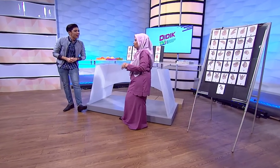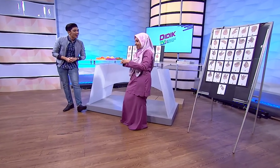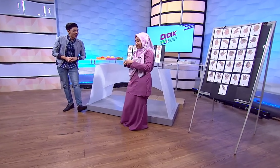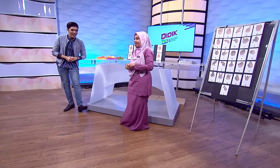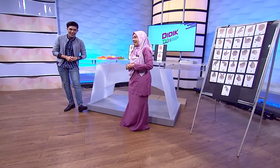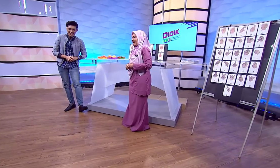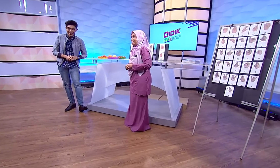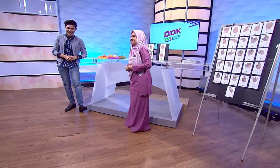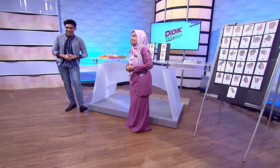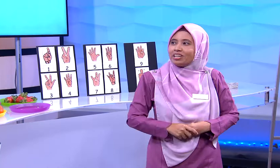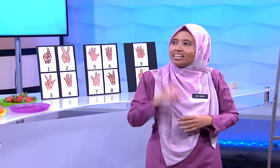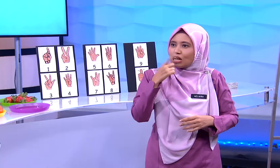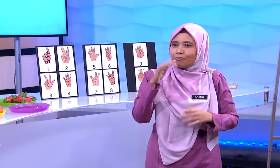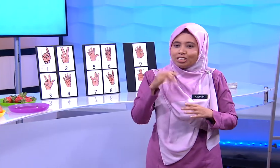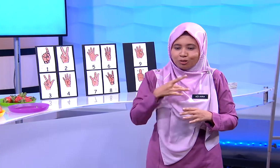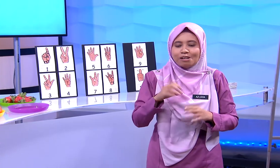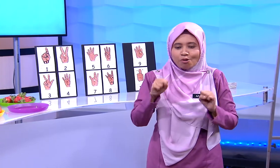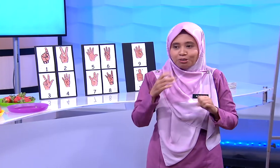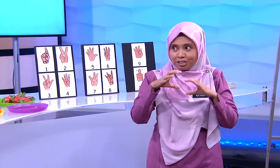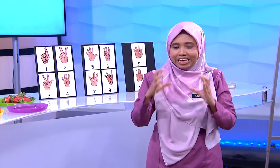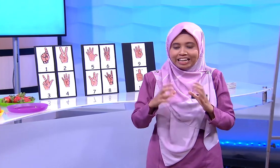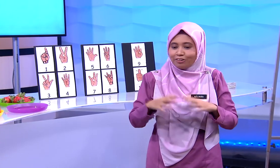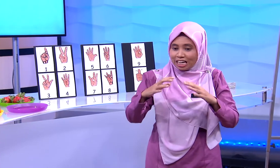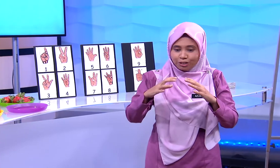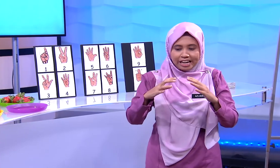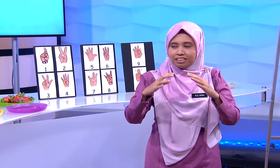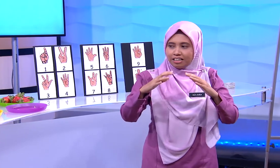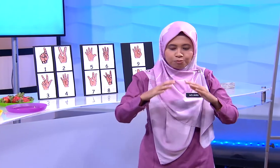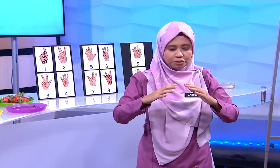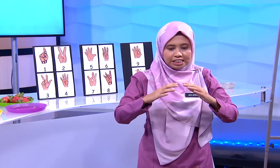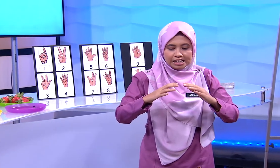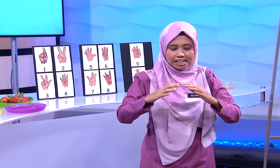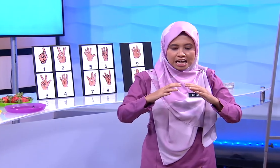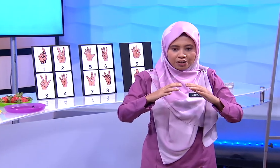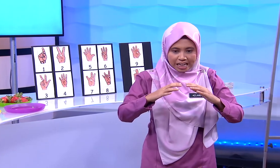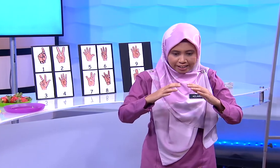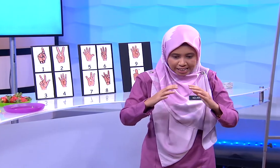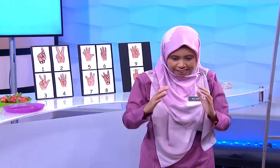serius tapi Siapa yang subuh Julian Canyon Mama sini kirim